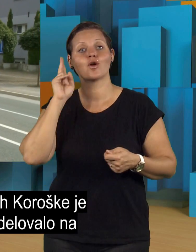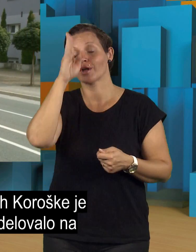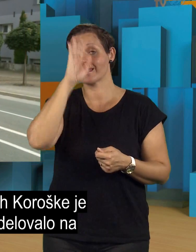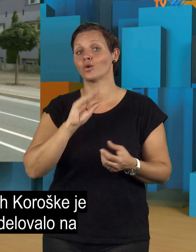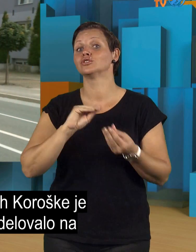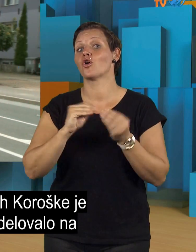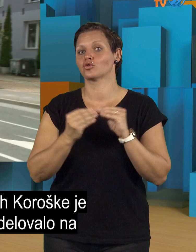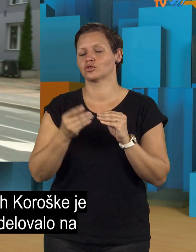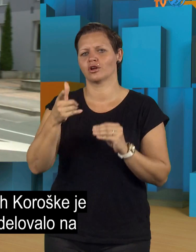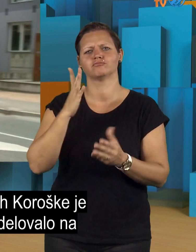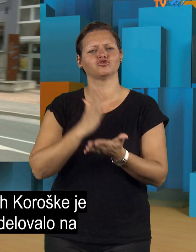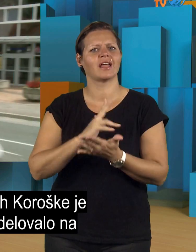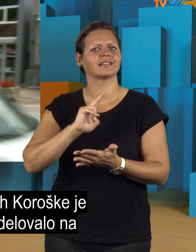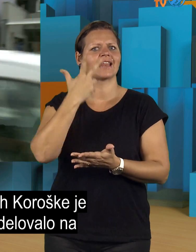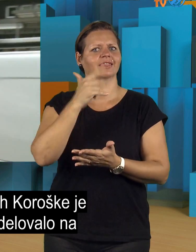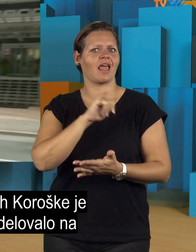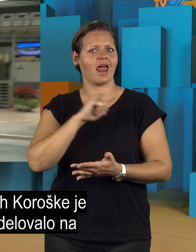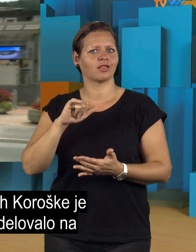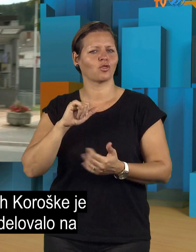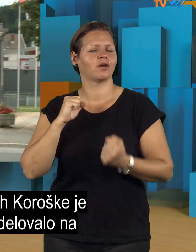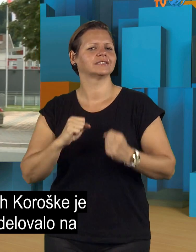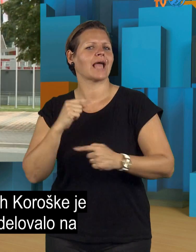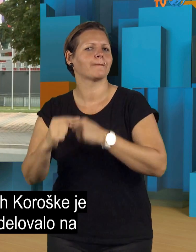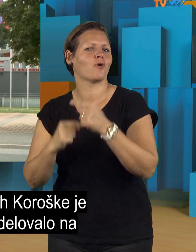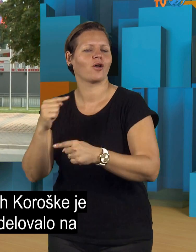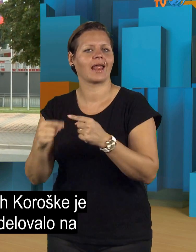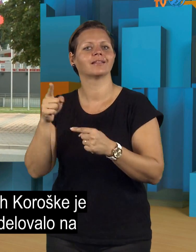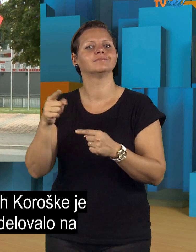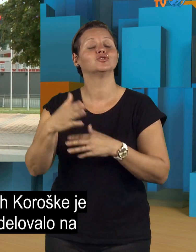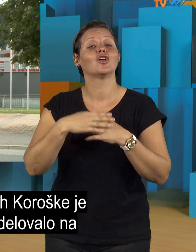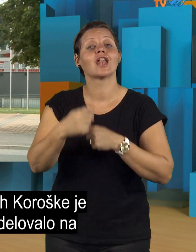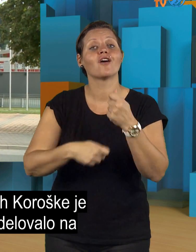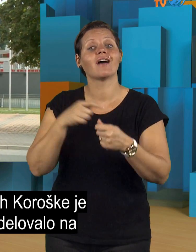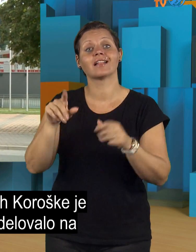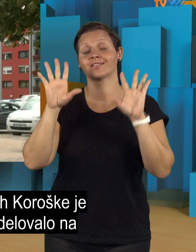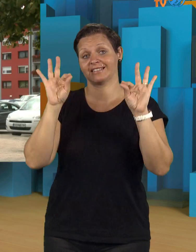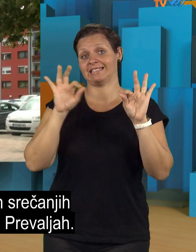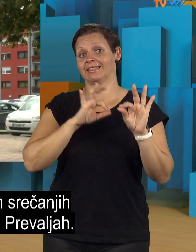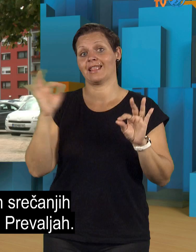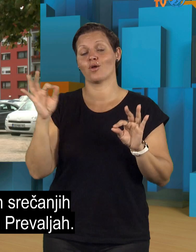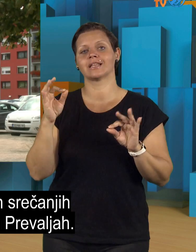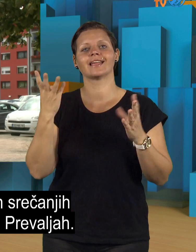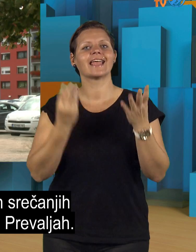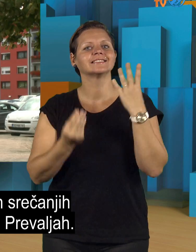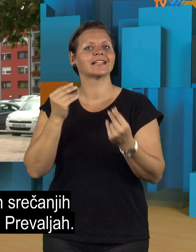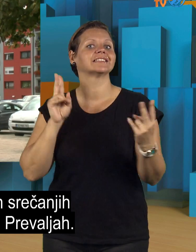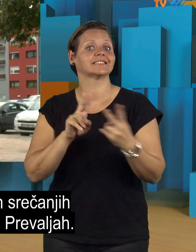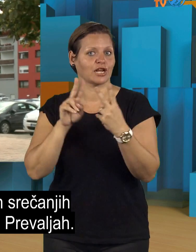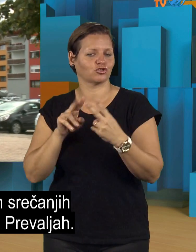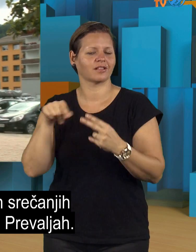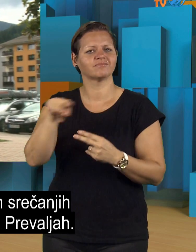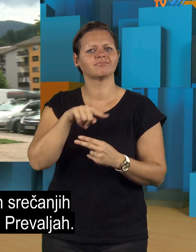Društvo gluhih in naglušnih Koroške je že tretje leto zapored sodelovalo na 10-dnevnih jesenskih srečanjih